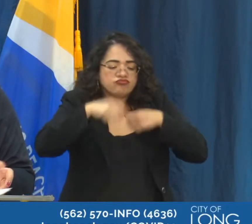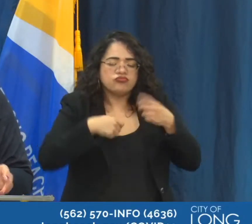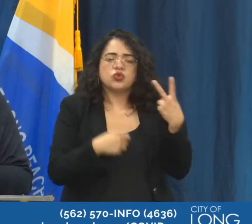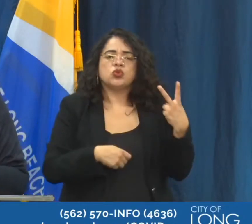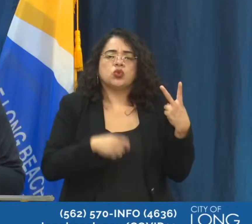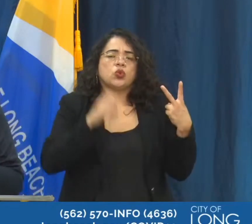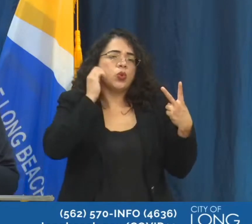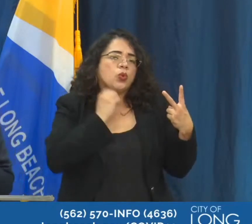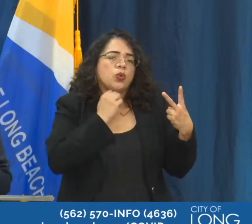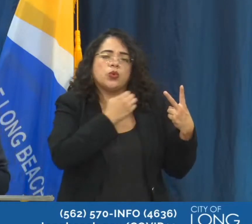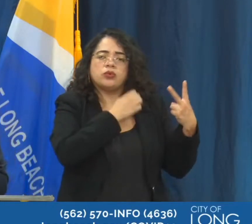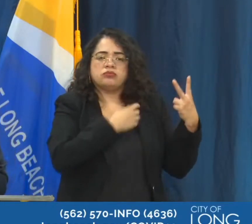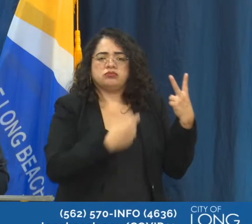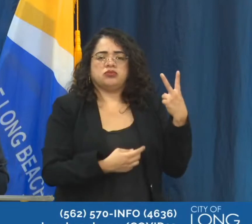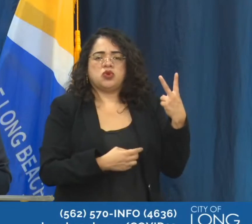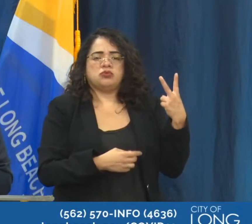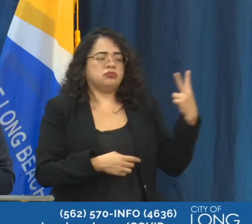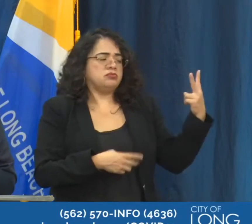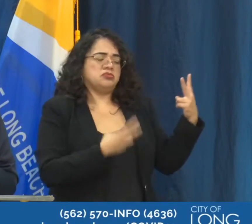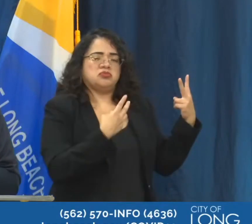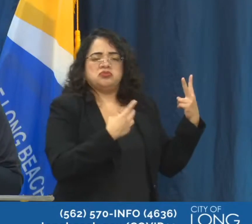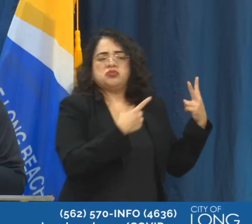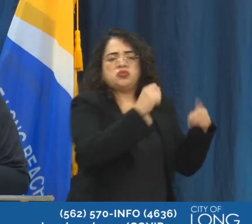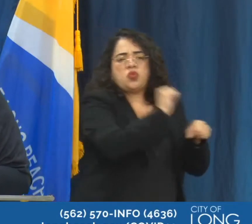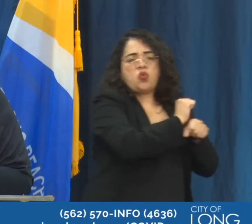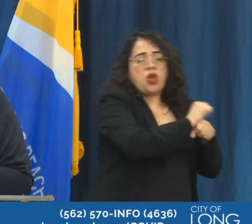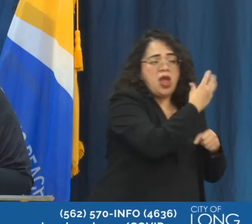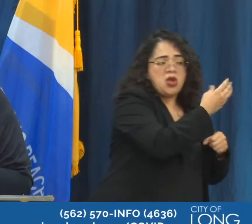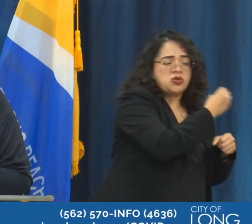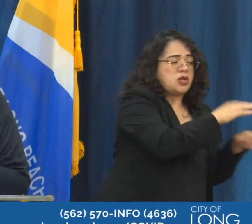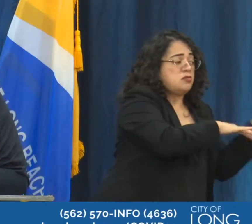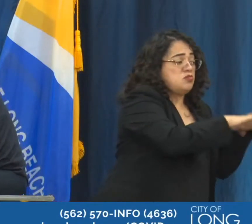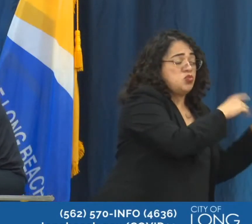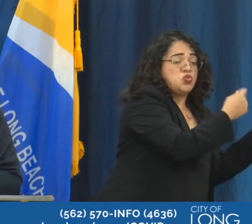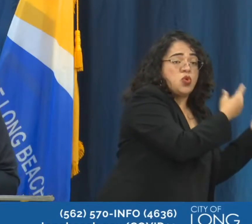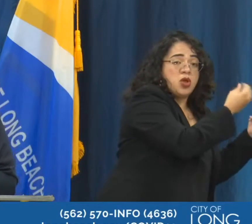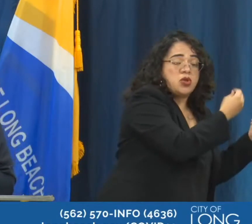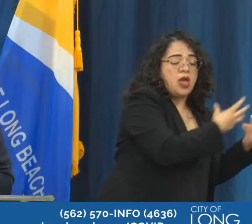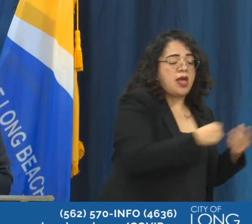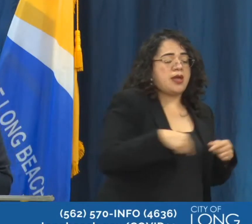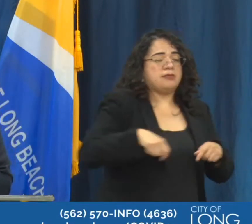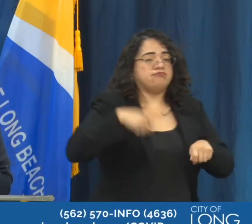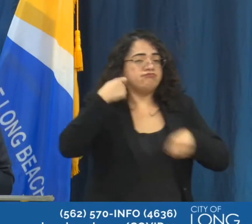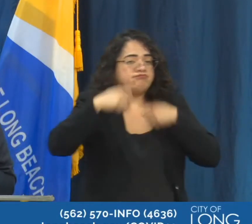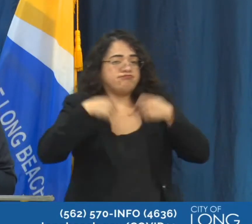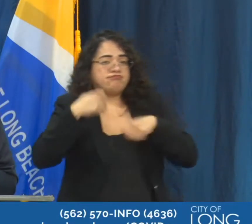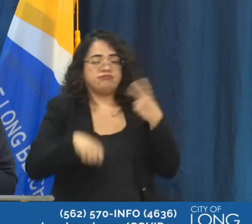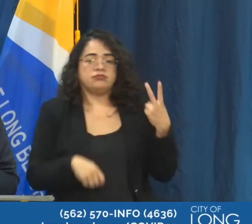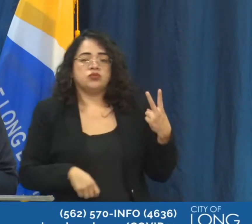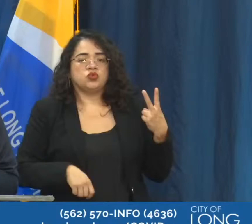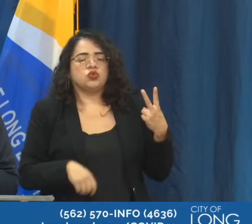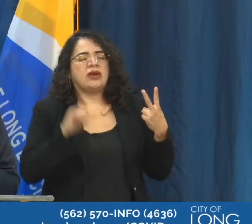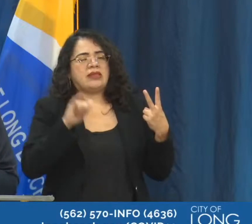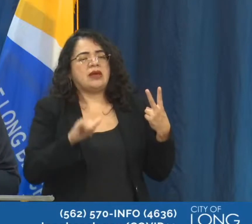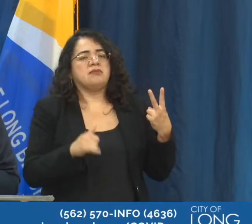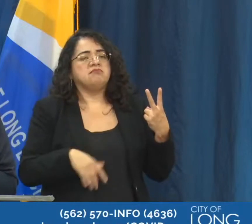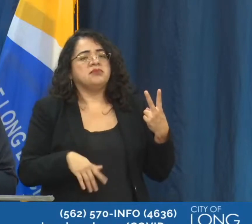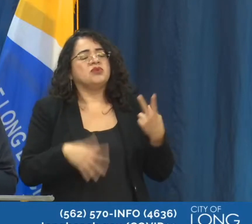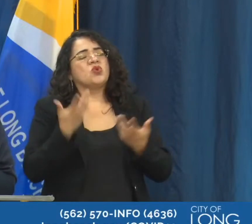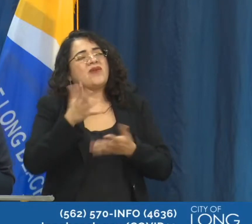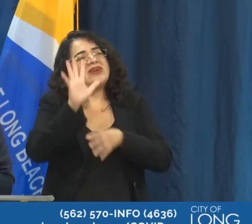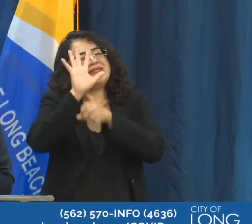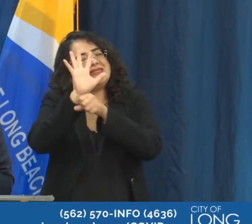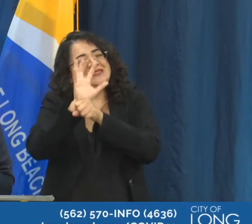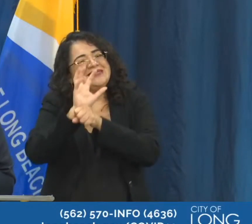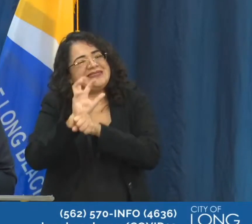es una manera de de reducir el riesgo eso es lo que tenemos que tratar de establecer estas costumbres